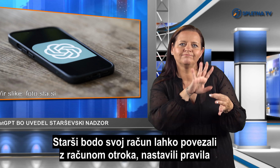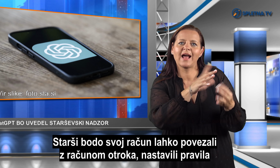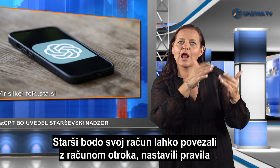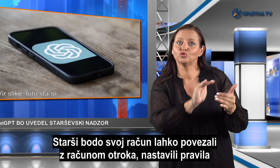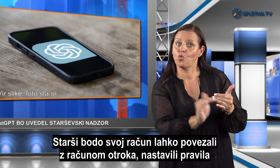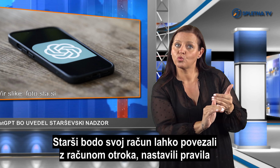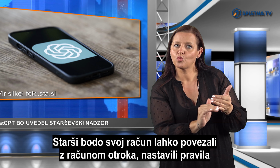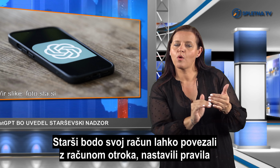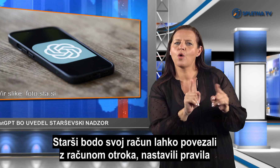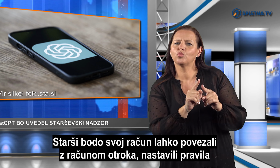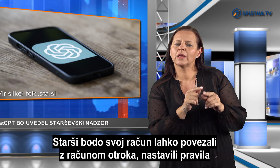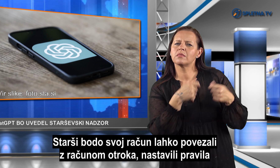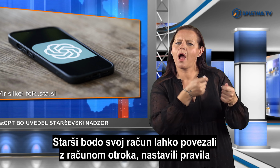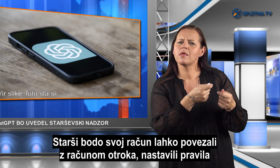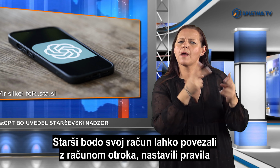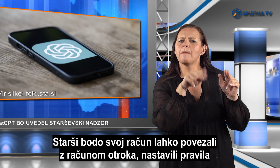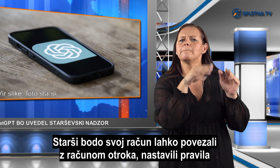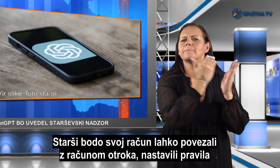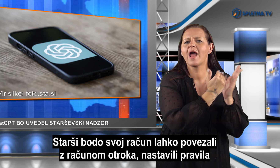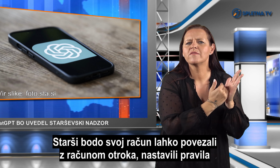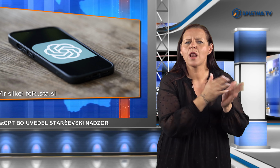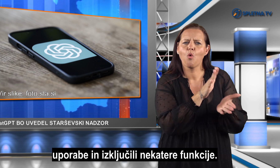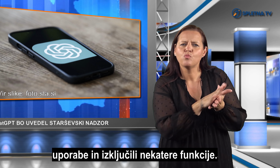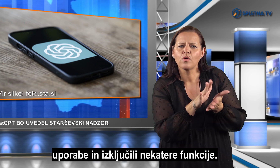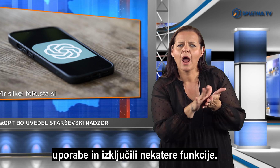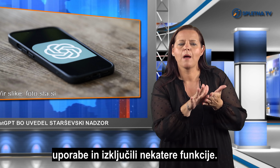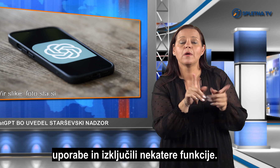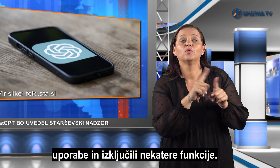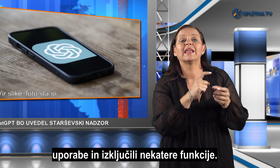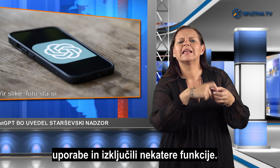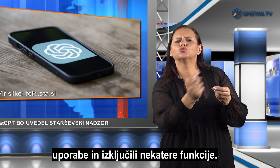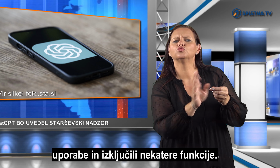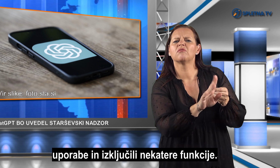otroka, nastavili pravila uporabe in izključili nekatere funkcije.